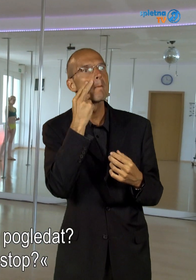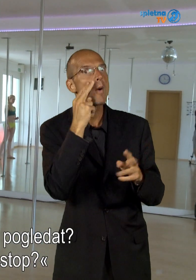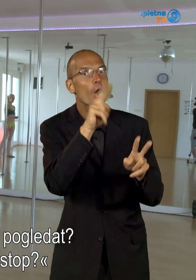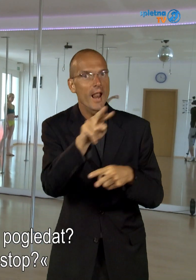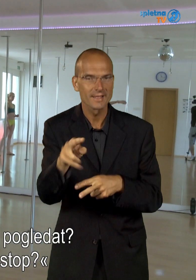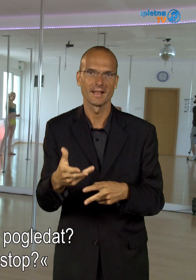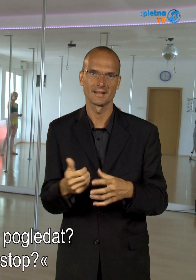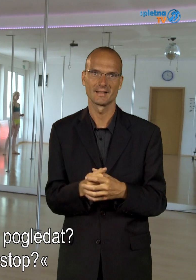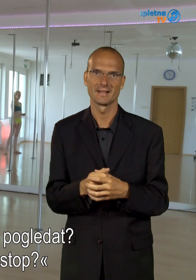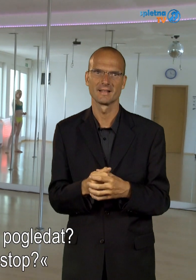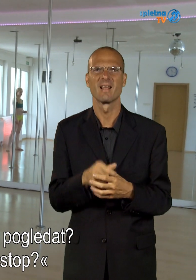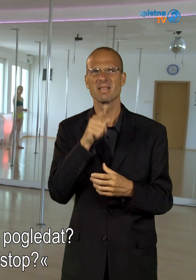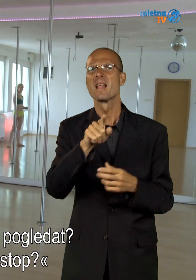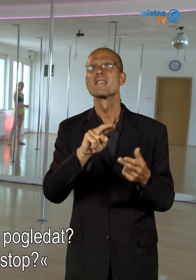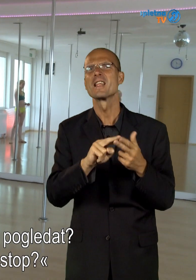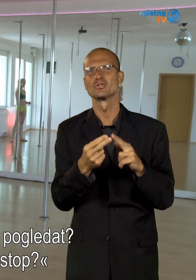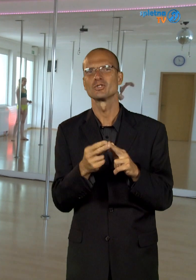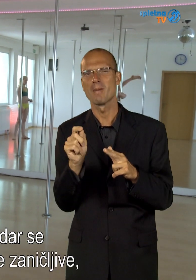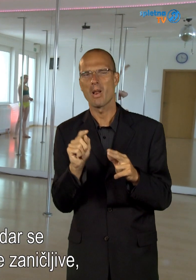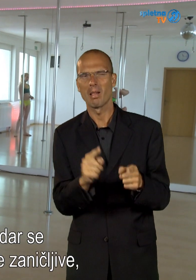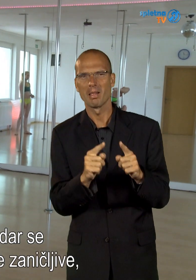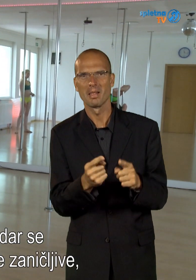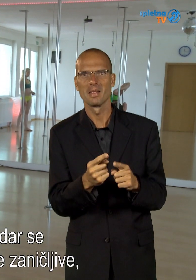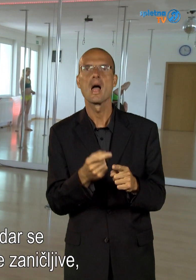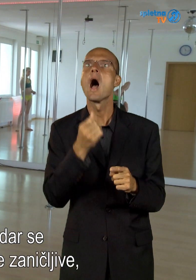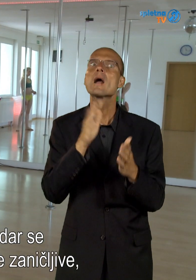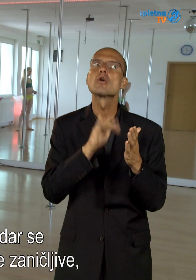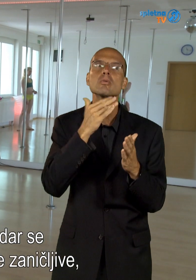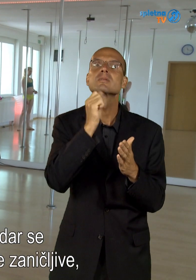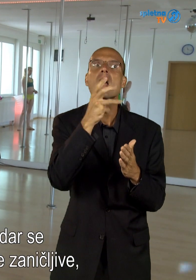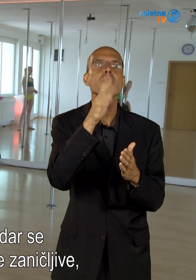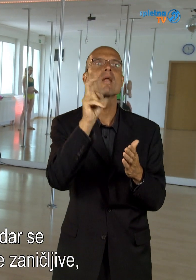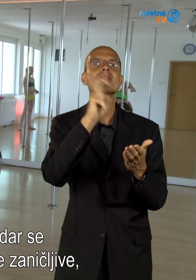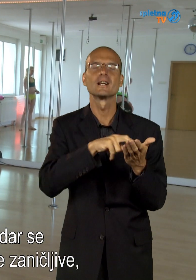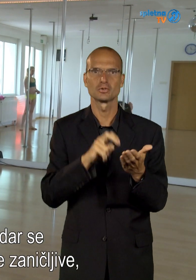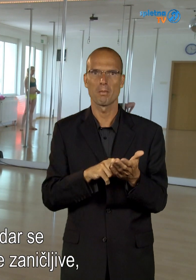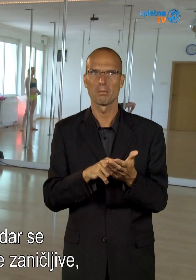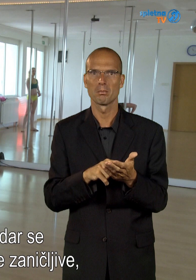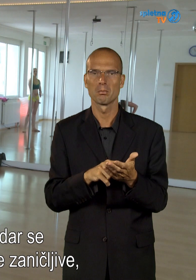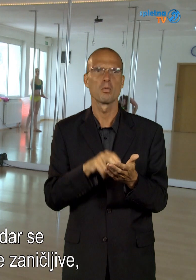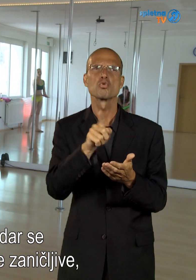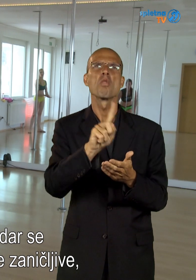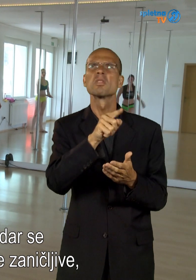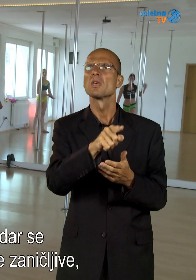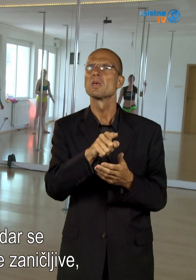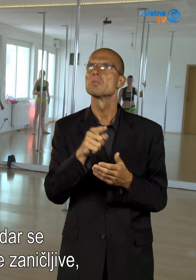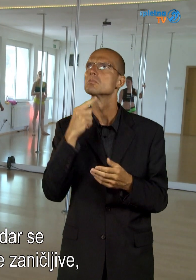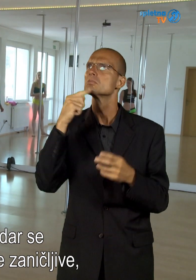pogledat. Na ta način, kdaj bo kakšen nastop. Ampak to so bolj tako, niso niti